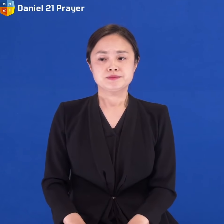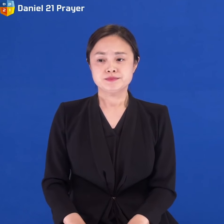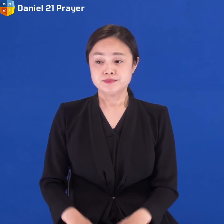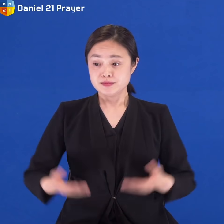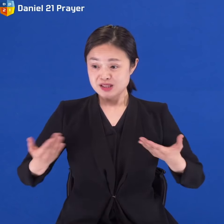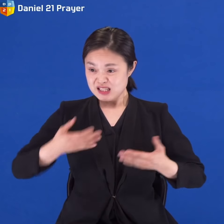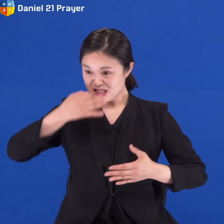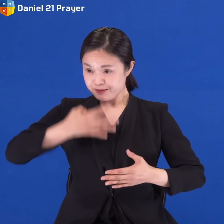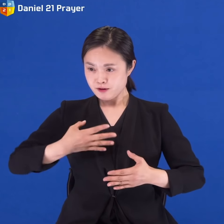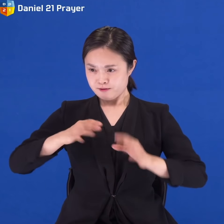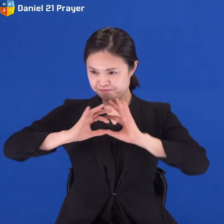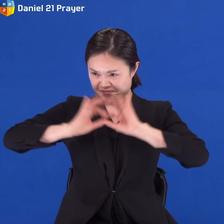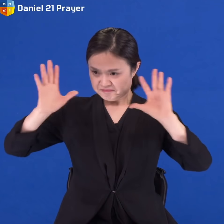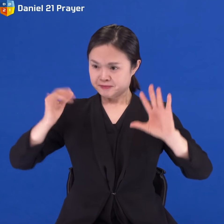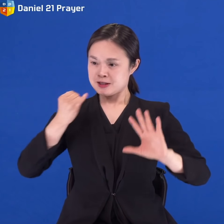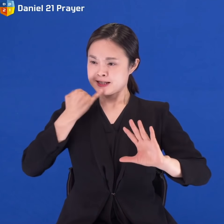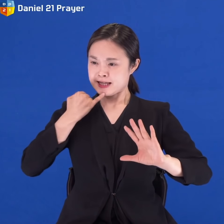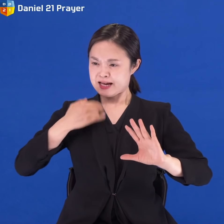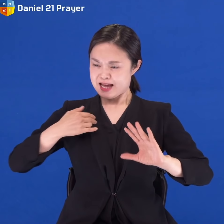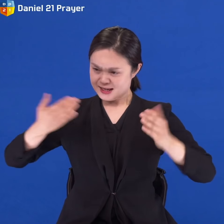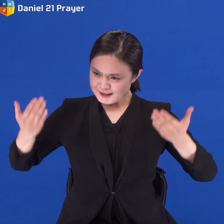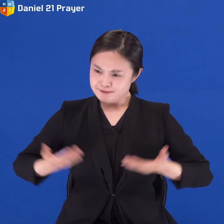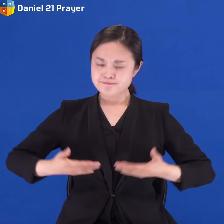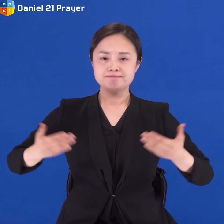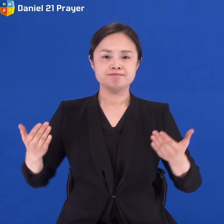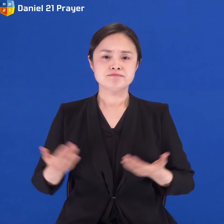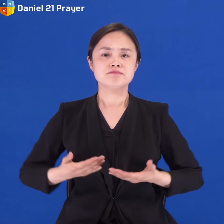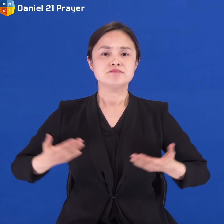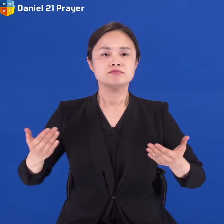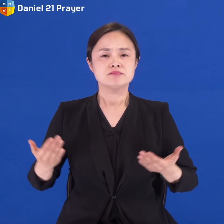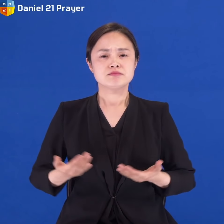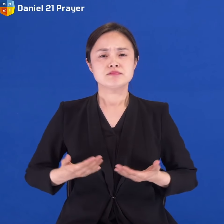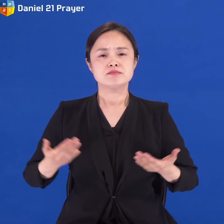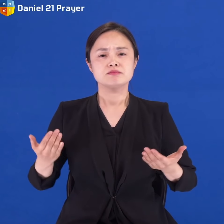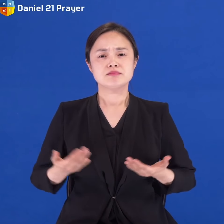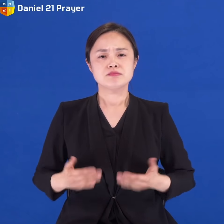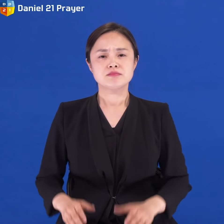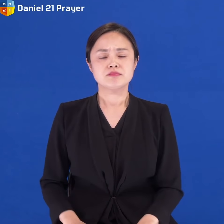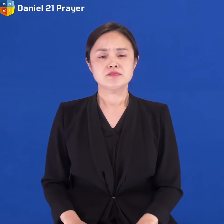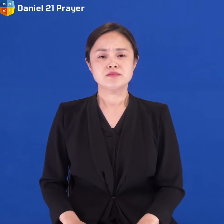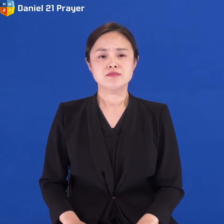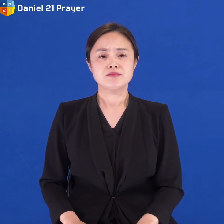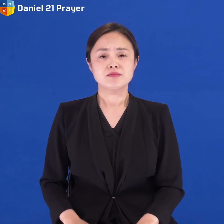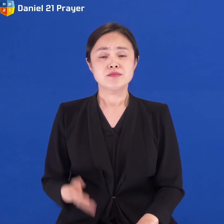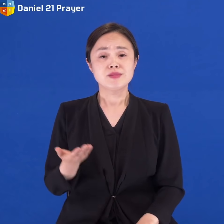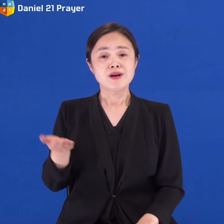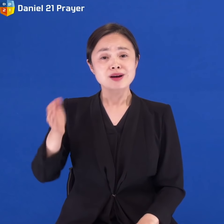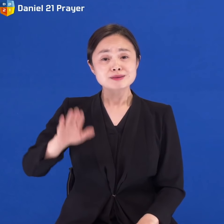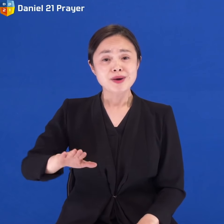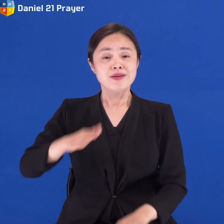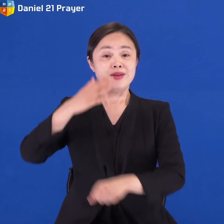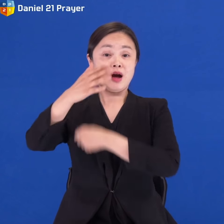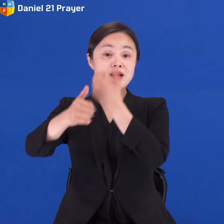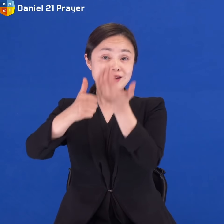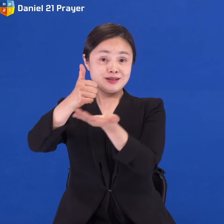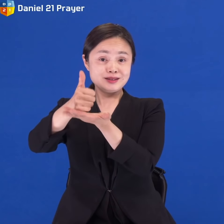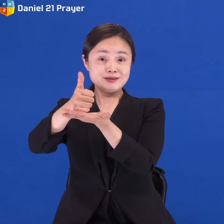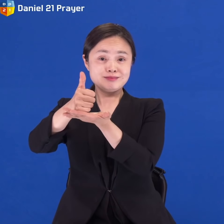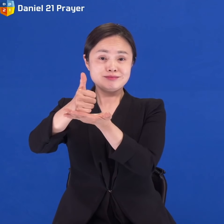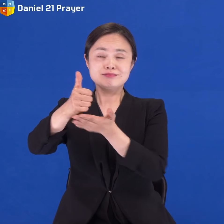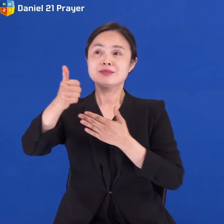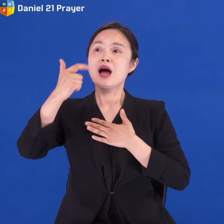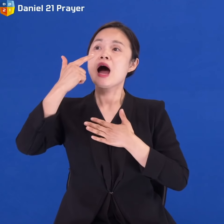그런 중에도 하나님께서는 제가 아바 아버지라 부르지도 않는데도 불구하고